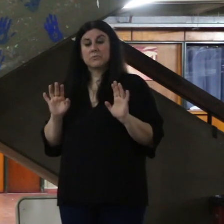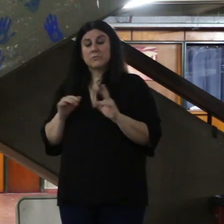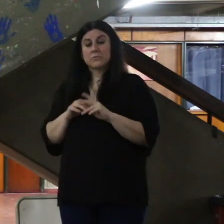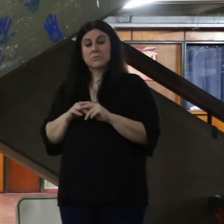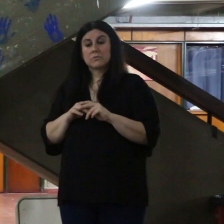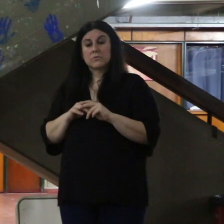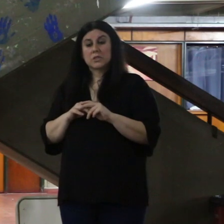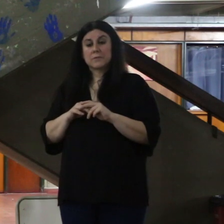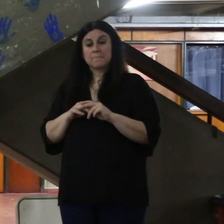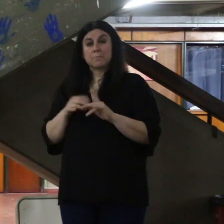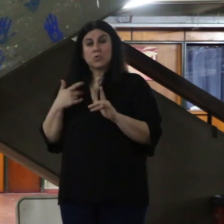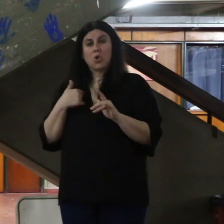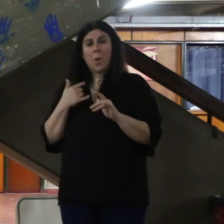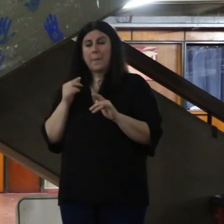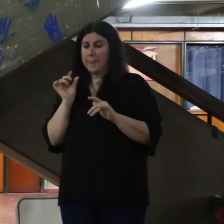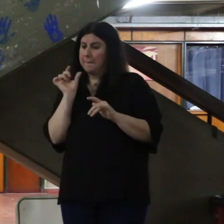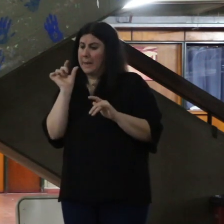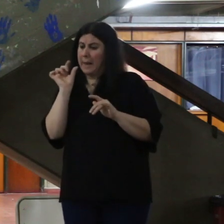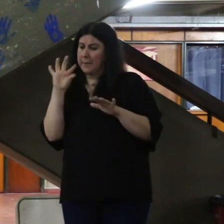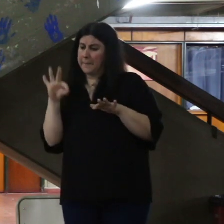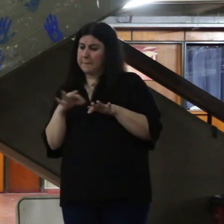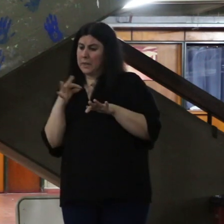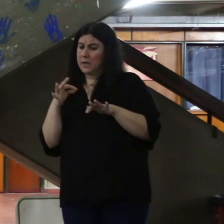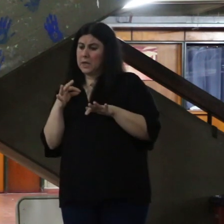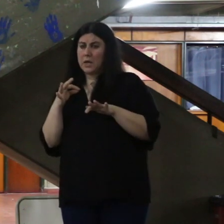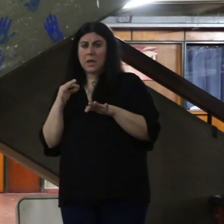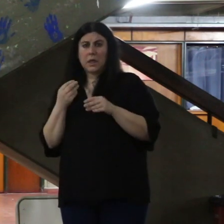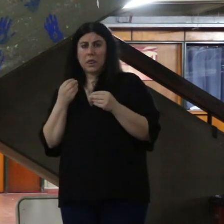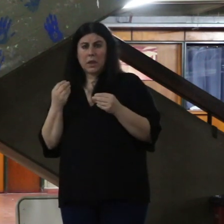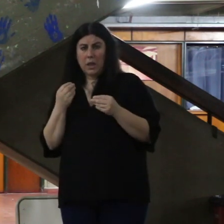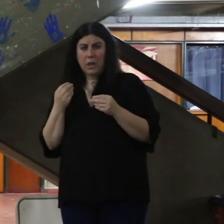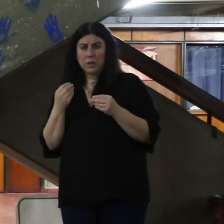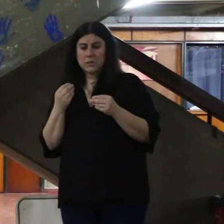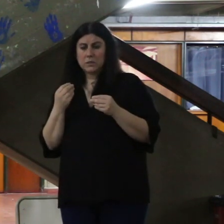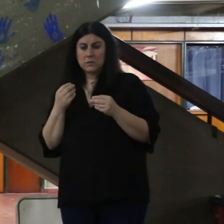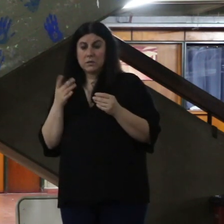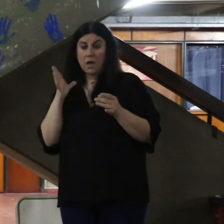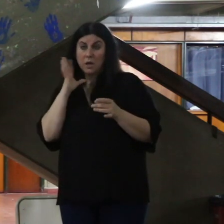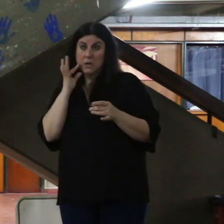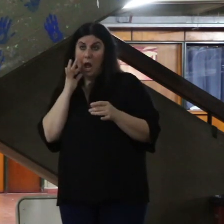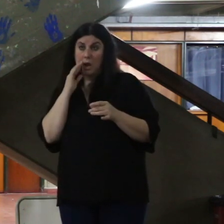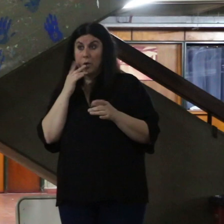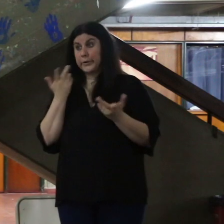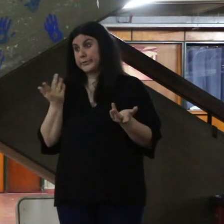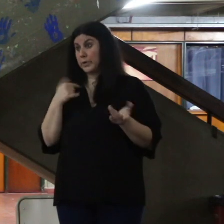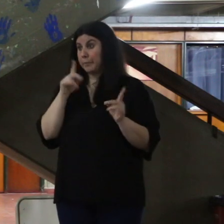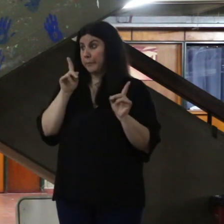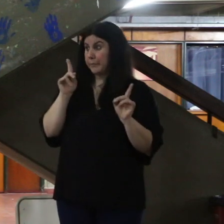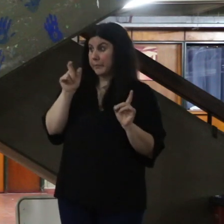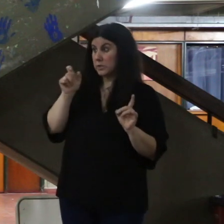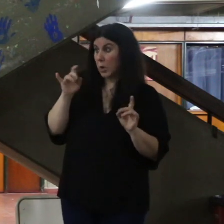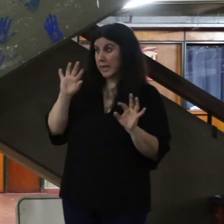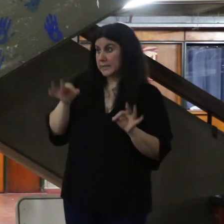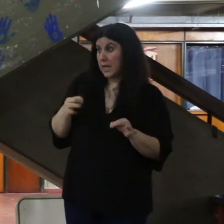a buscar definiciones de pespunte. Y el pespunte es, alguien que sepa me puede corregir,